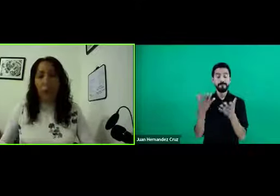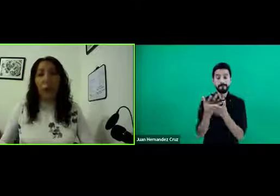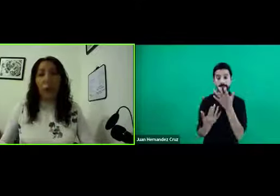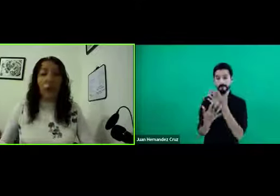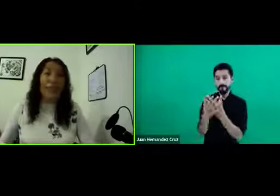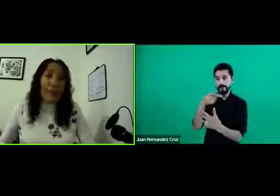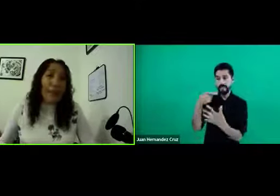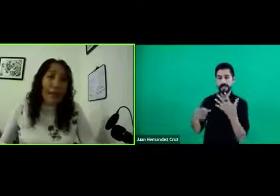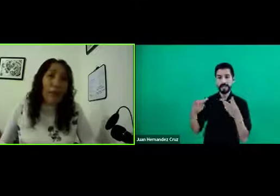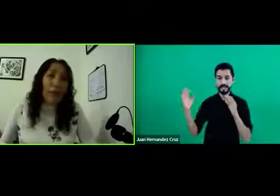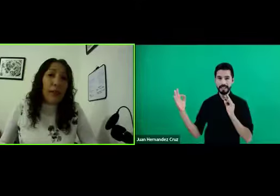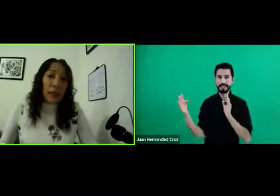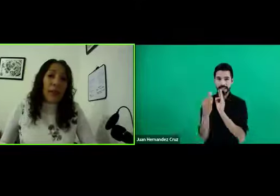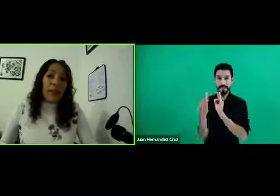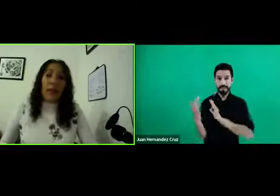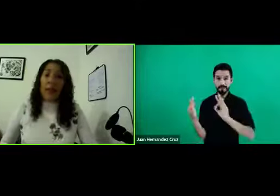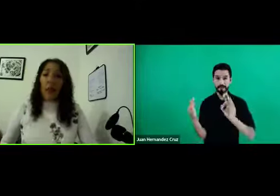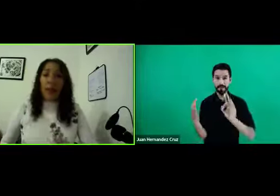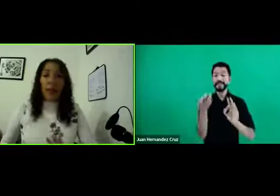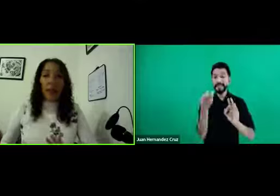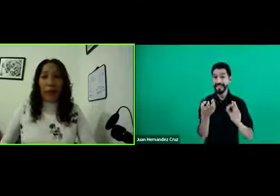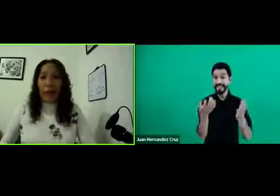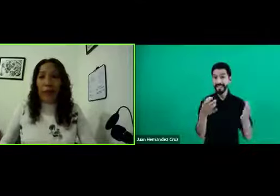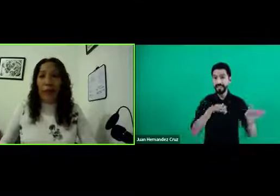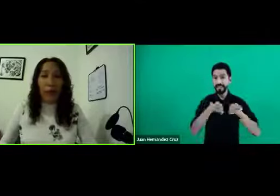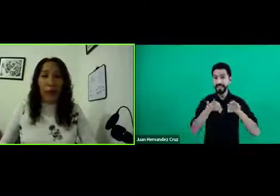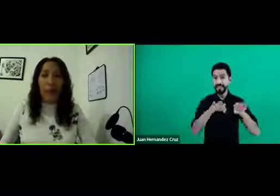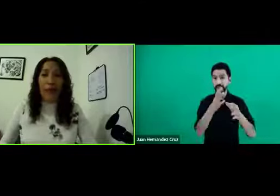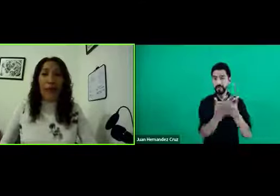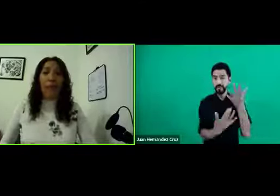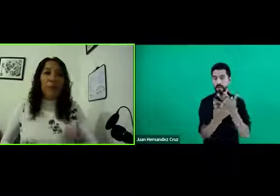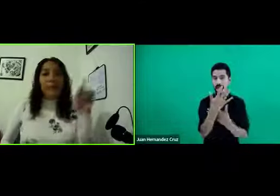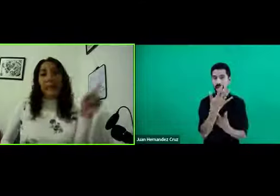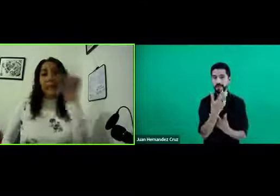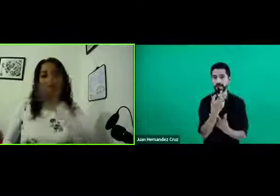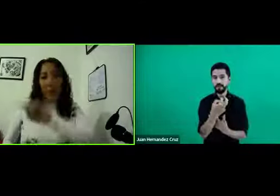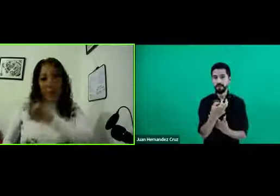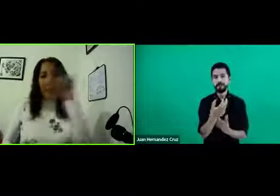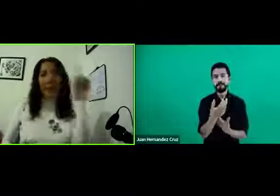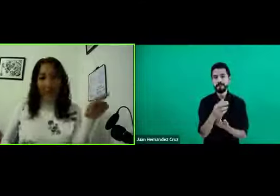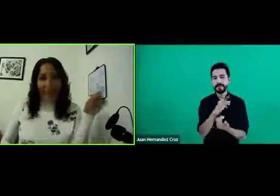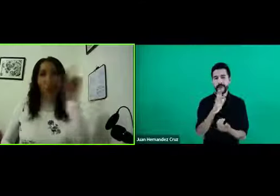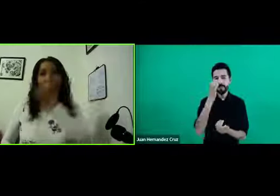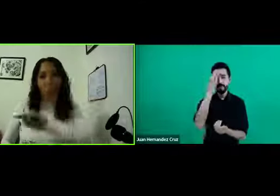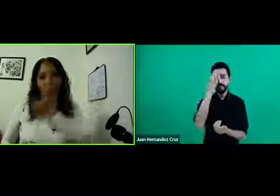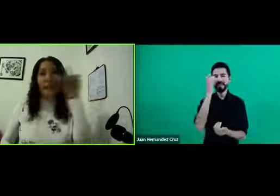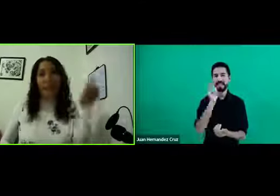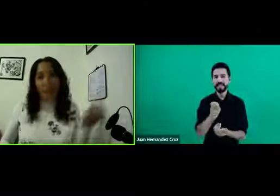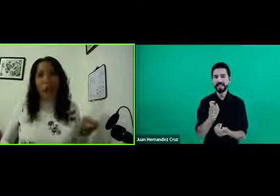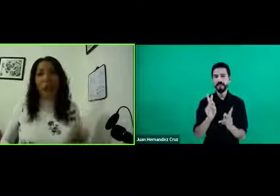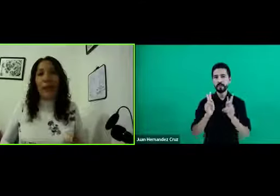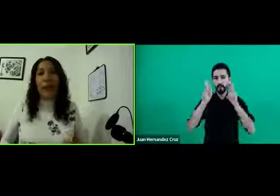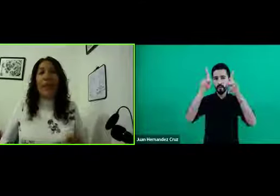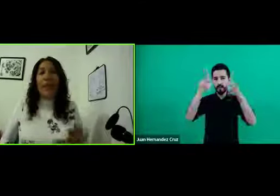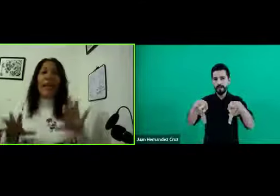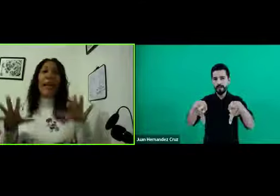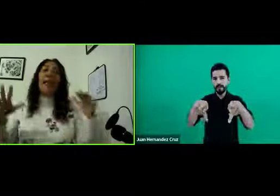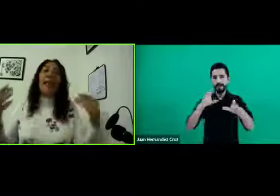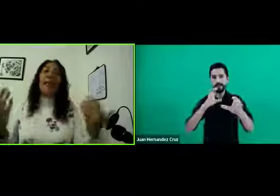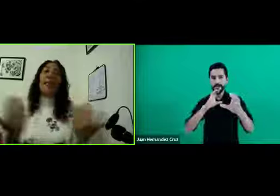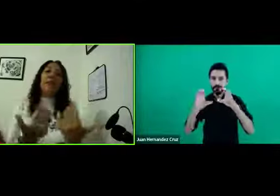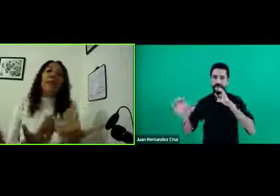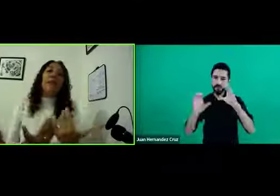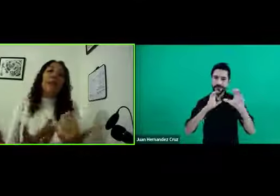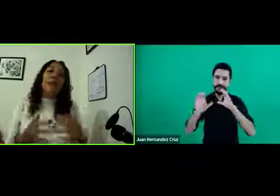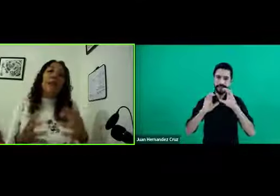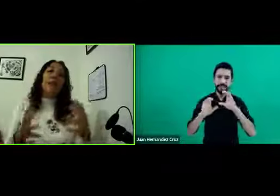acercamiento. Entonces, el trabajo que tú haces, y lo he de reconocer ampliamente, es este puente, justamente este puente que hace